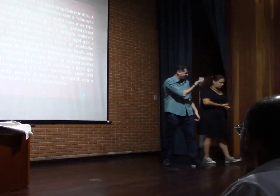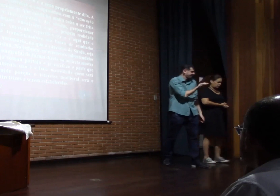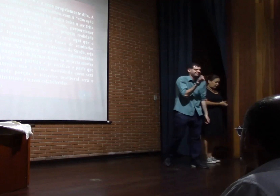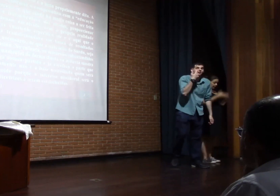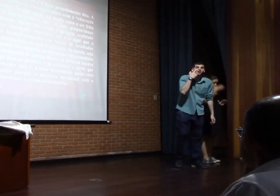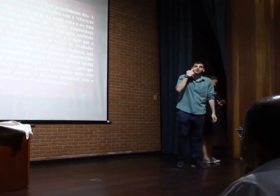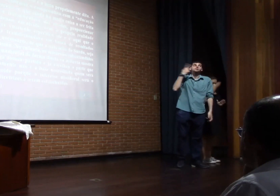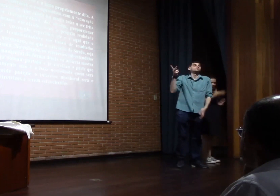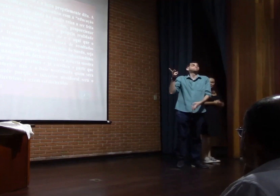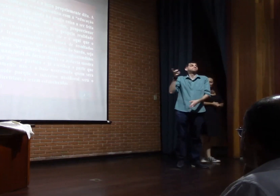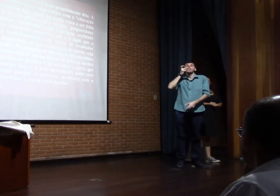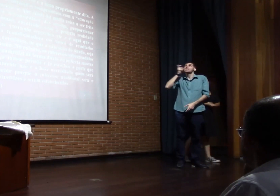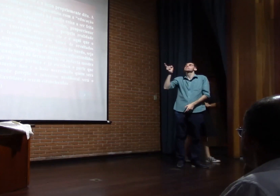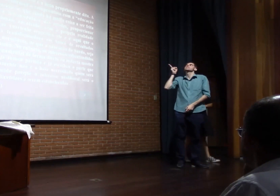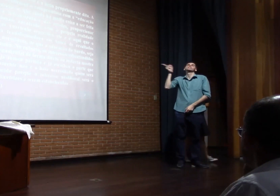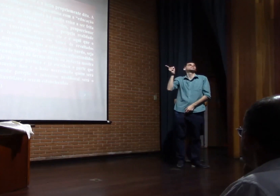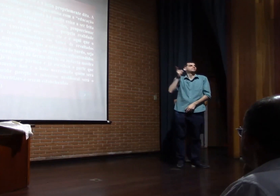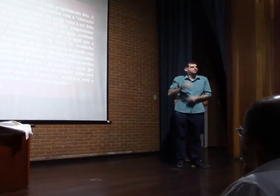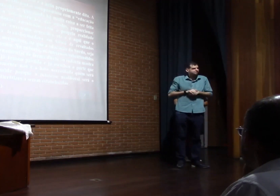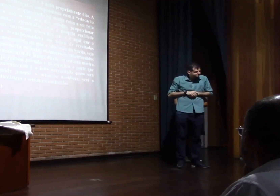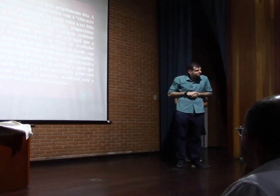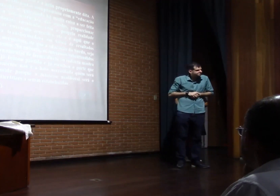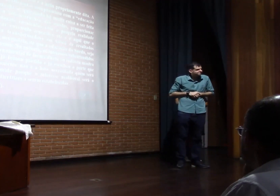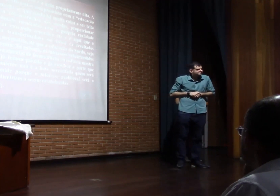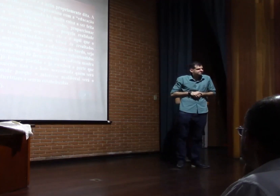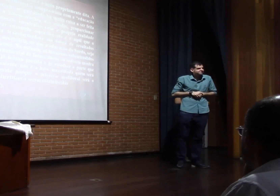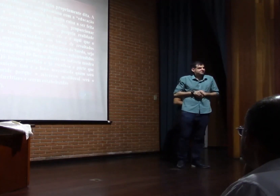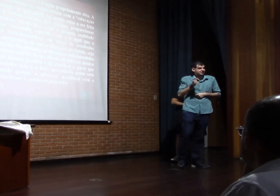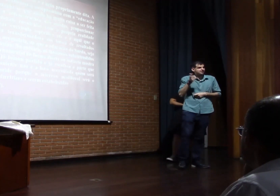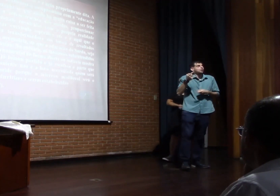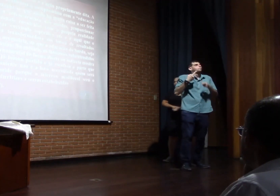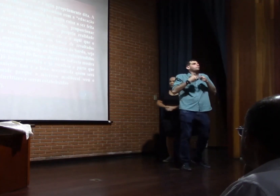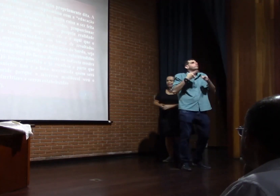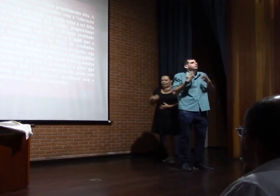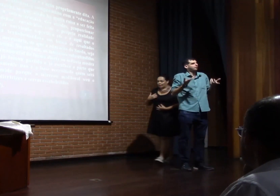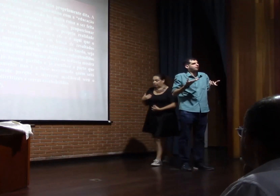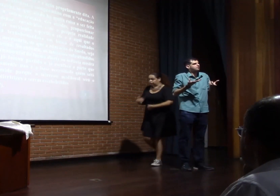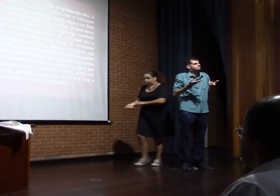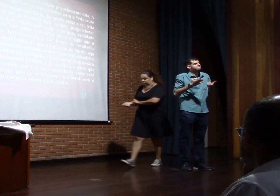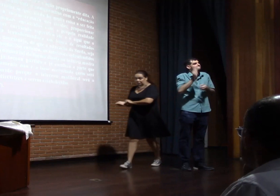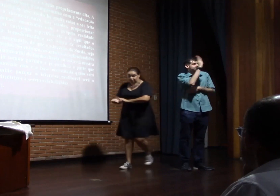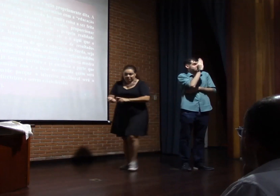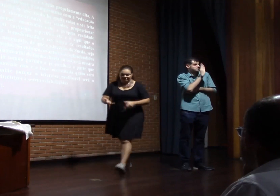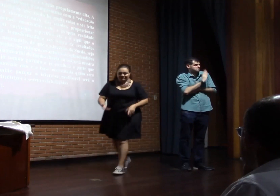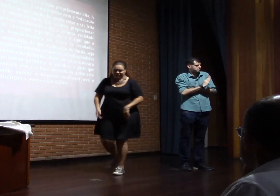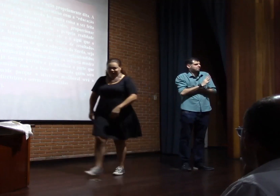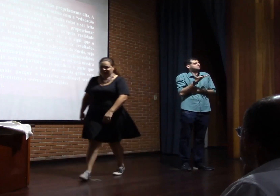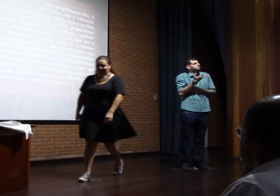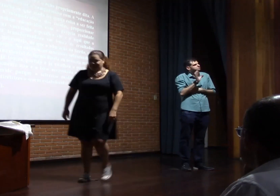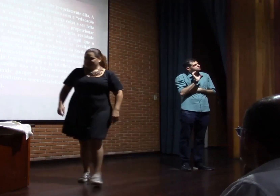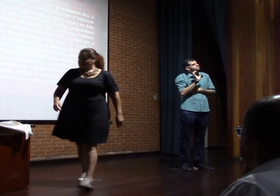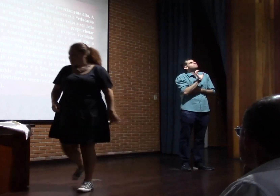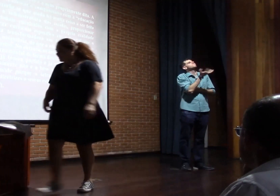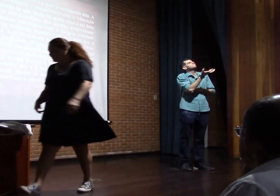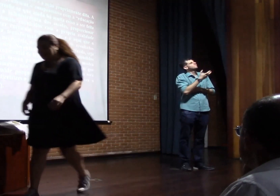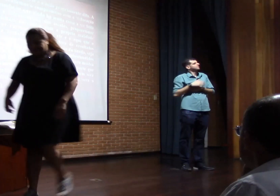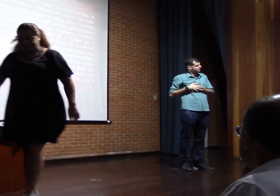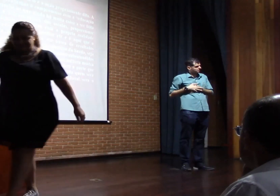Obrigado. Vocês perceberam, notaram só? Essa citação aqui, ela é muito importante porque a gente sabe que no